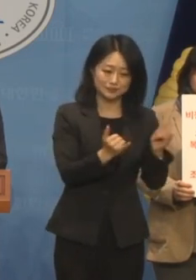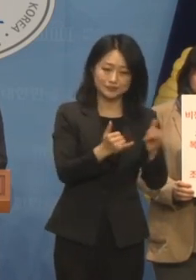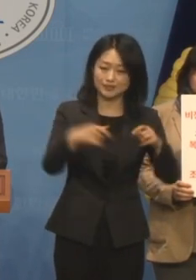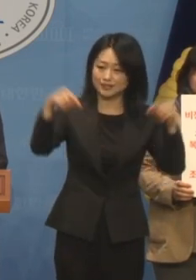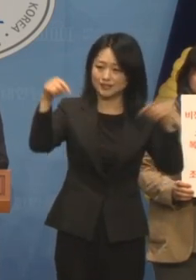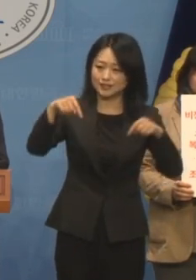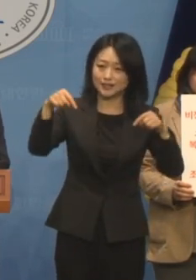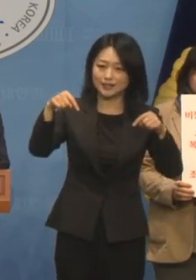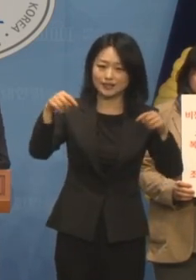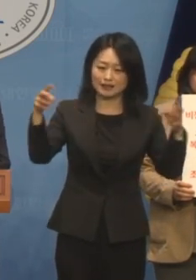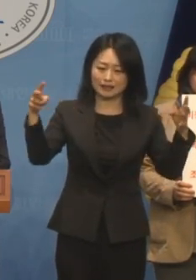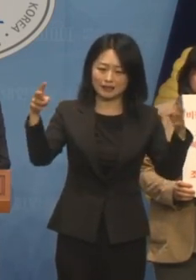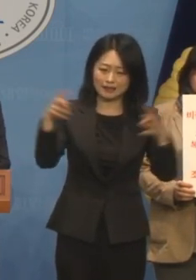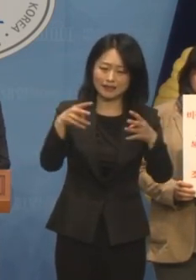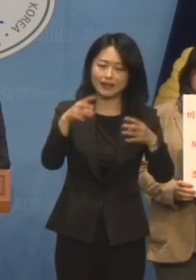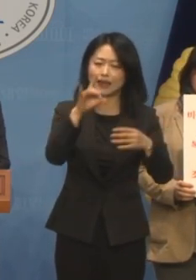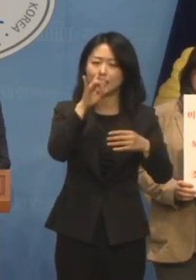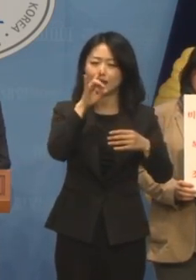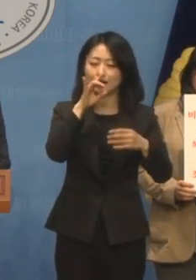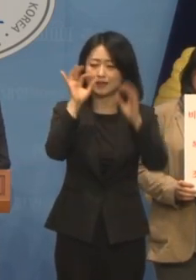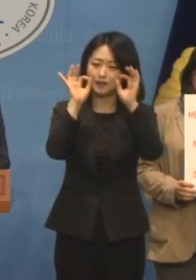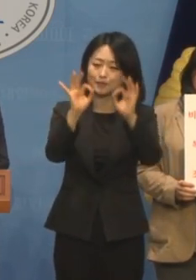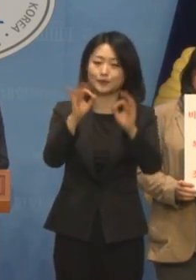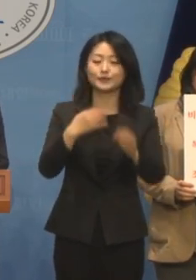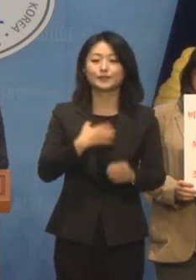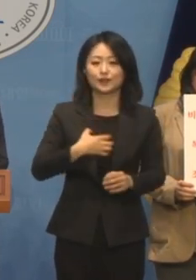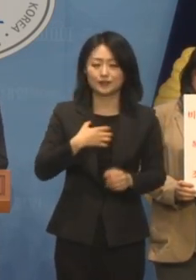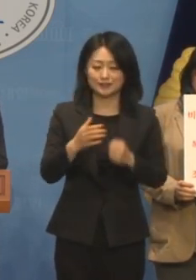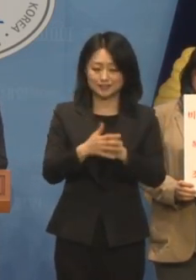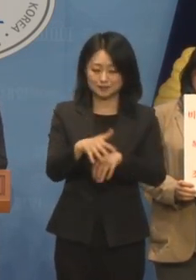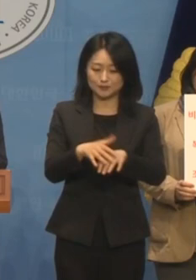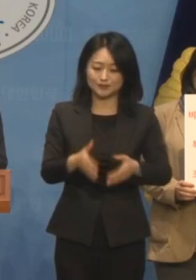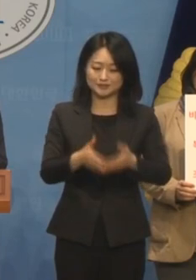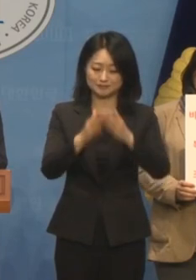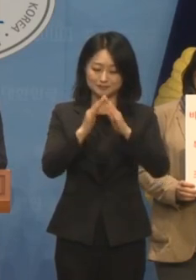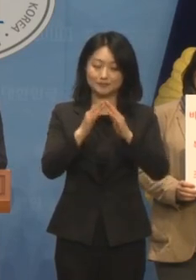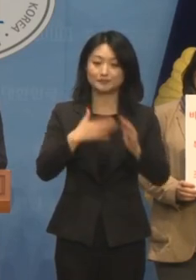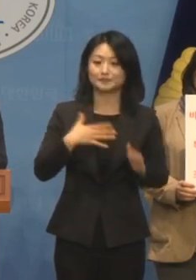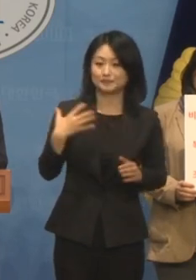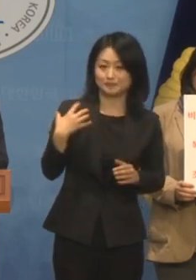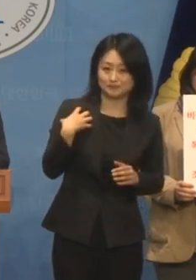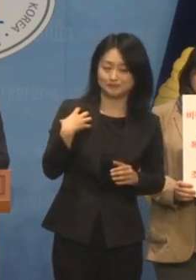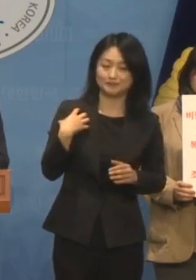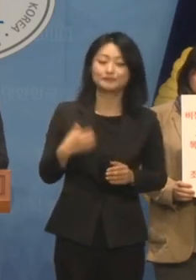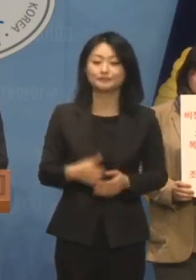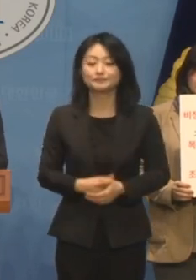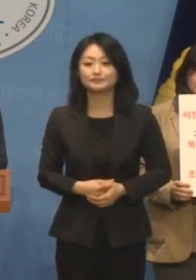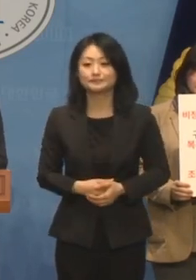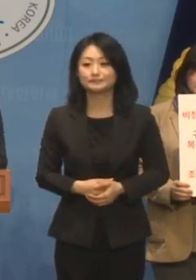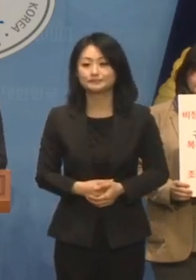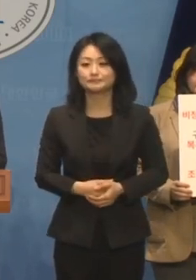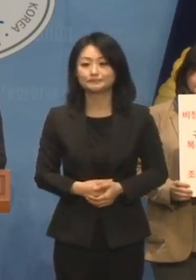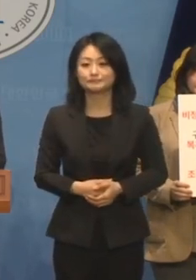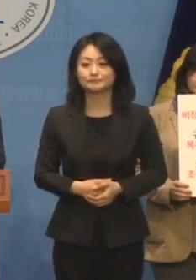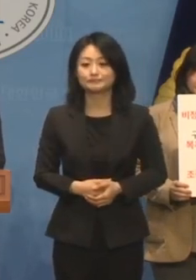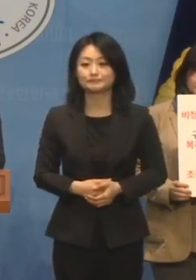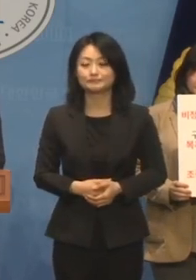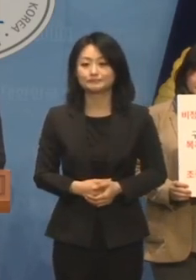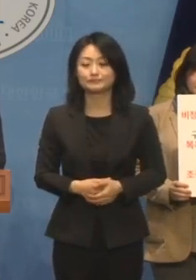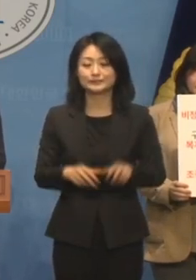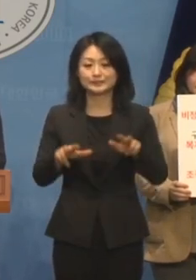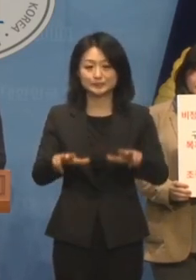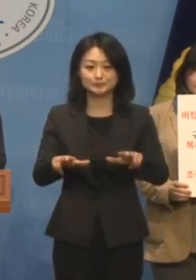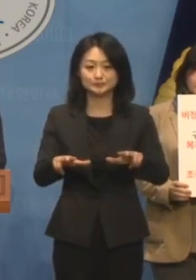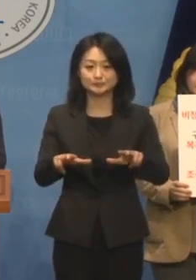조율이 가장 시급한 게 아닌가 이런 생각을 해서 공대위를 맡게 되었습니다. 어떻게 보면은 지금